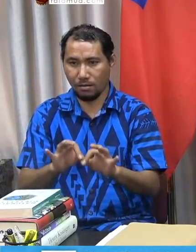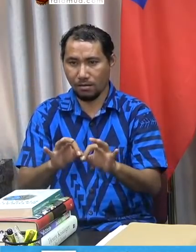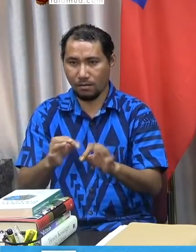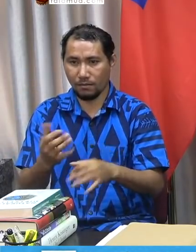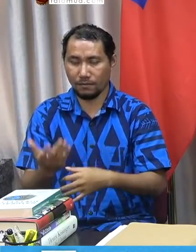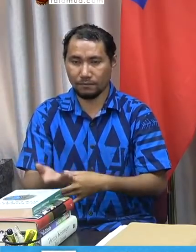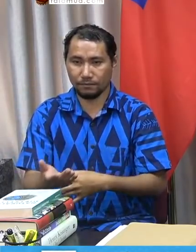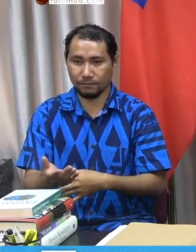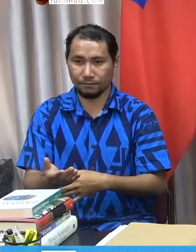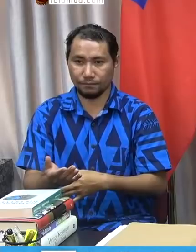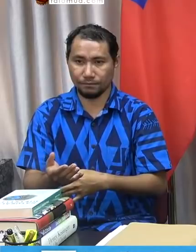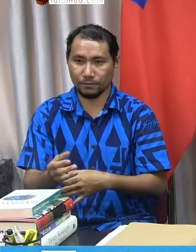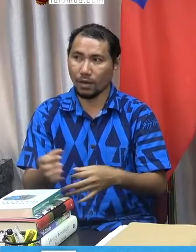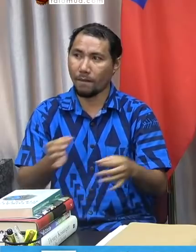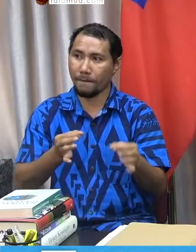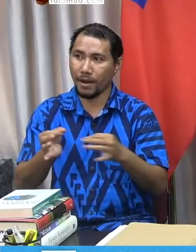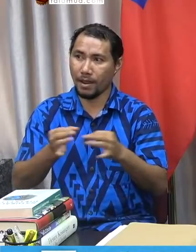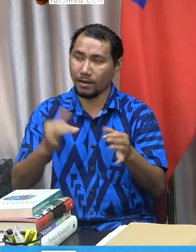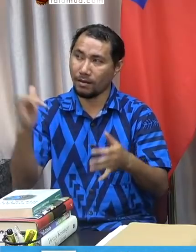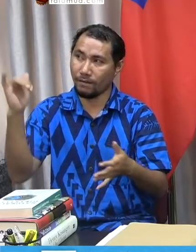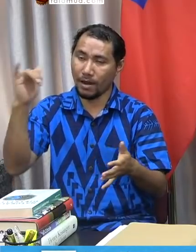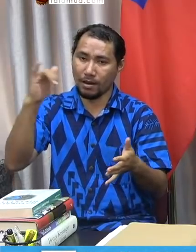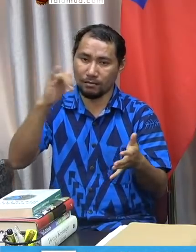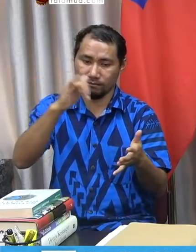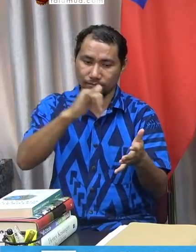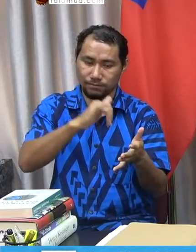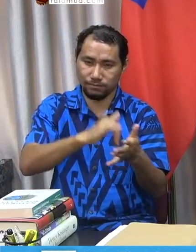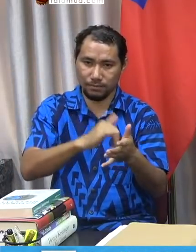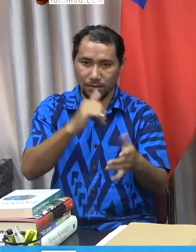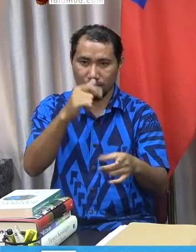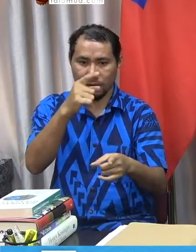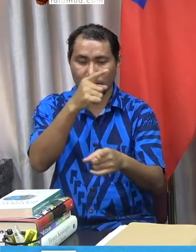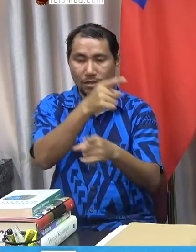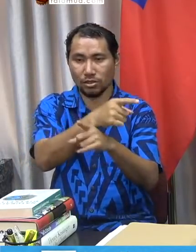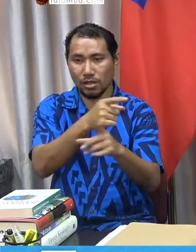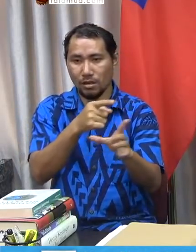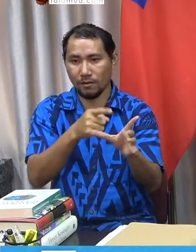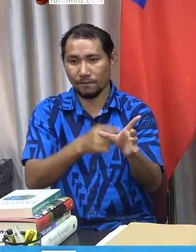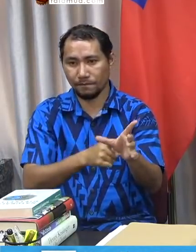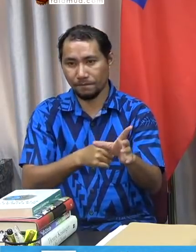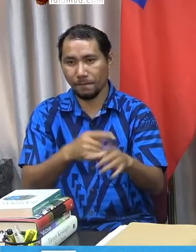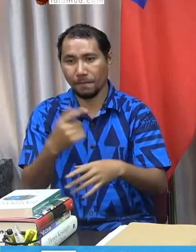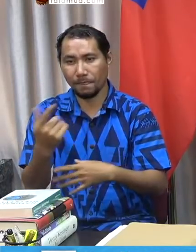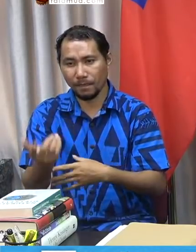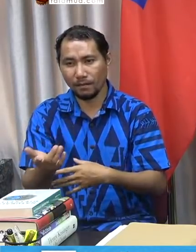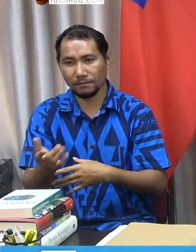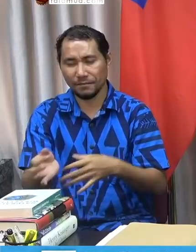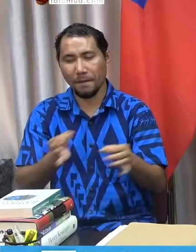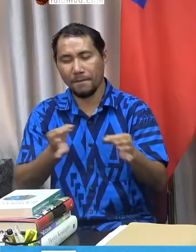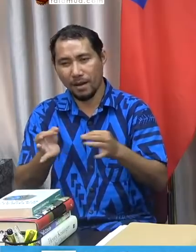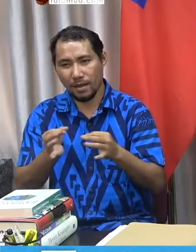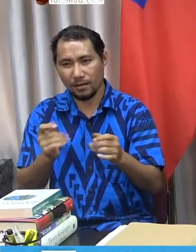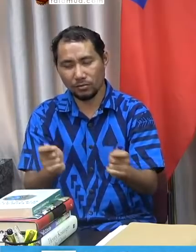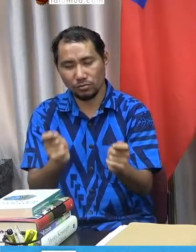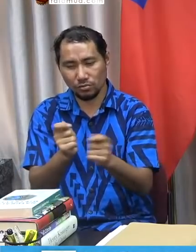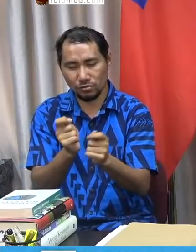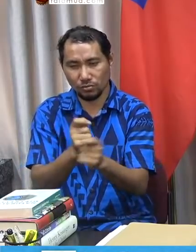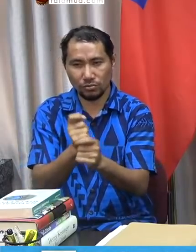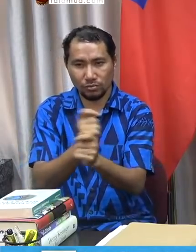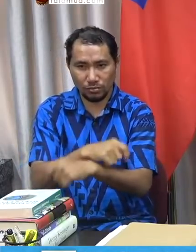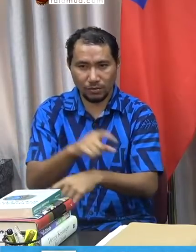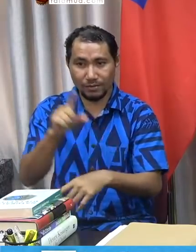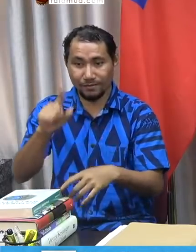ia vaalele le toe taliu mai o le atunu i le tausaga fou e toe whetuna i ai i le whainga o